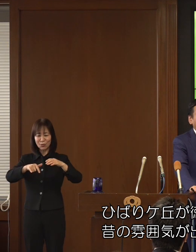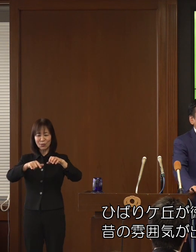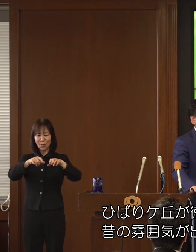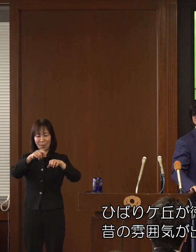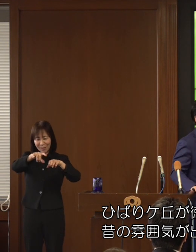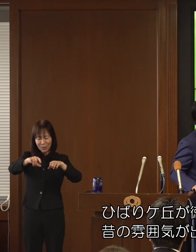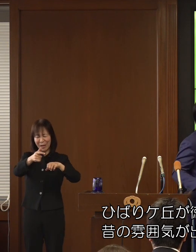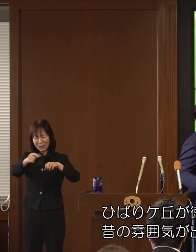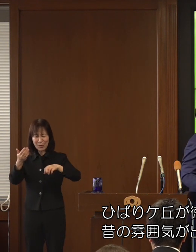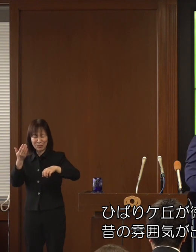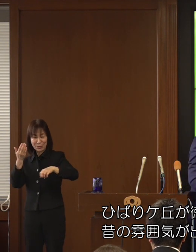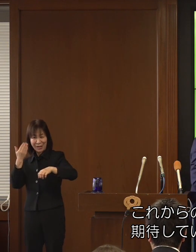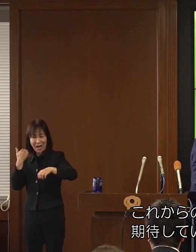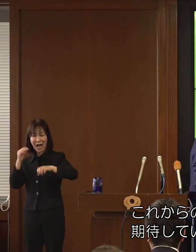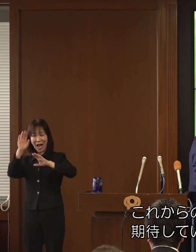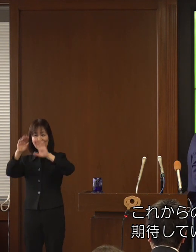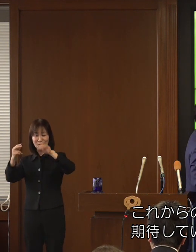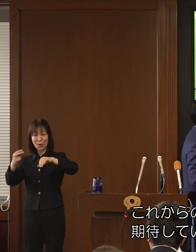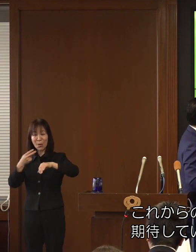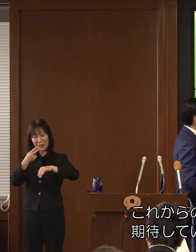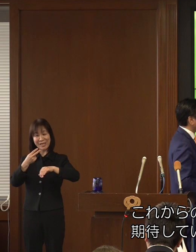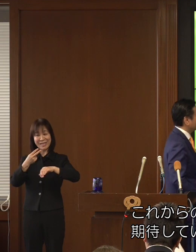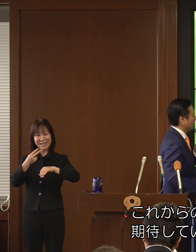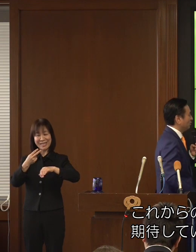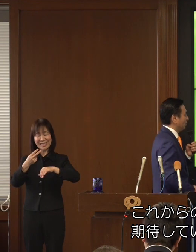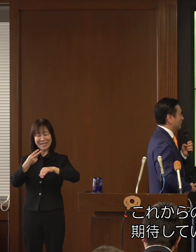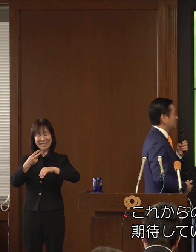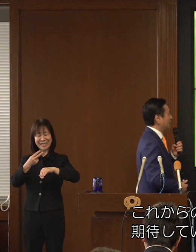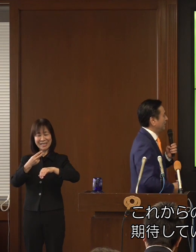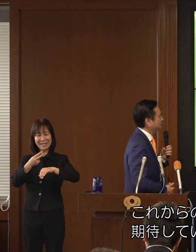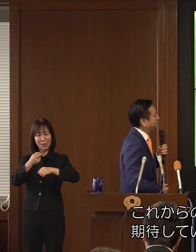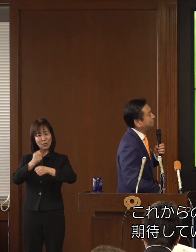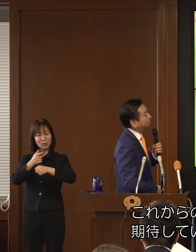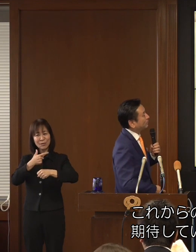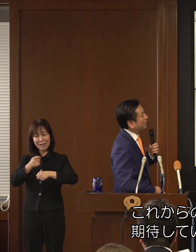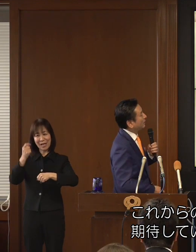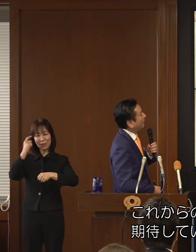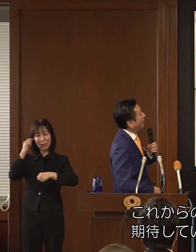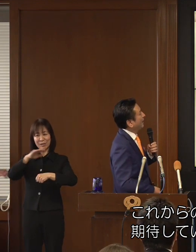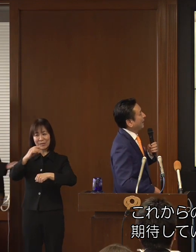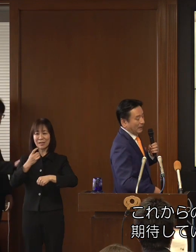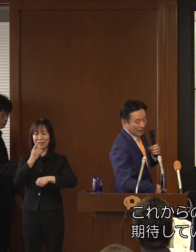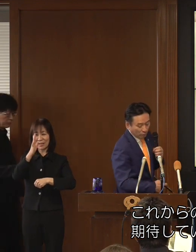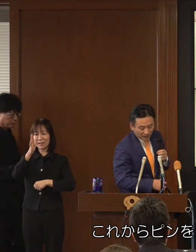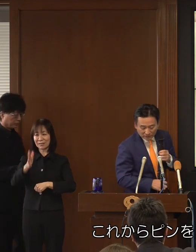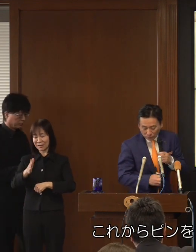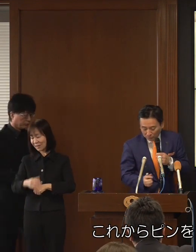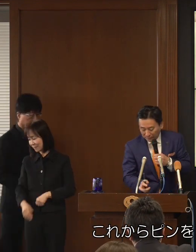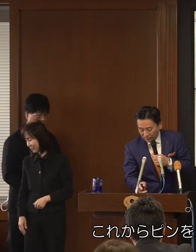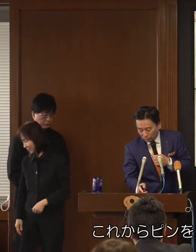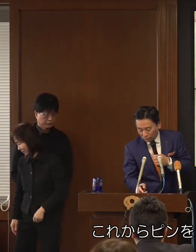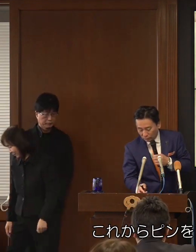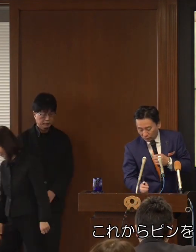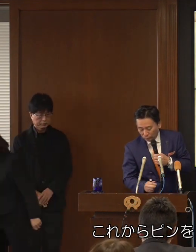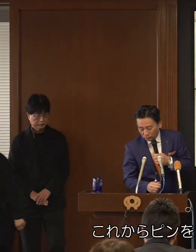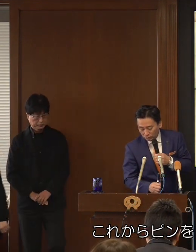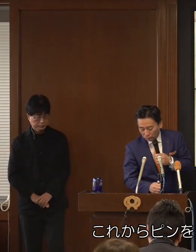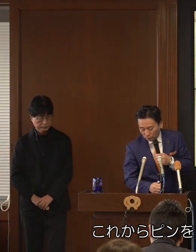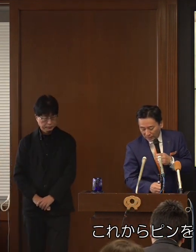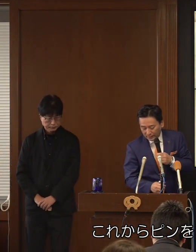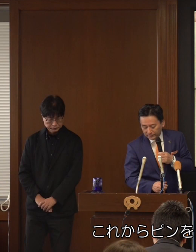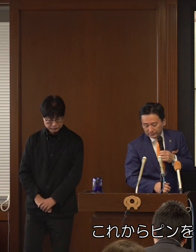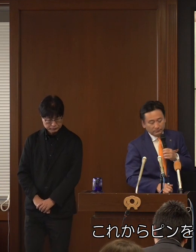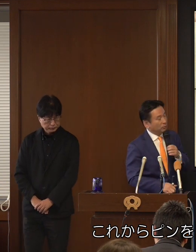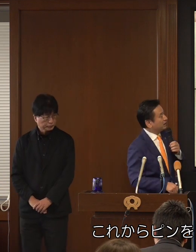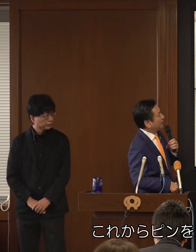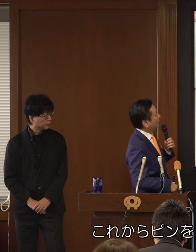が出るような形になっています。さあ、これからの上場に期待していただきたいと思います。はい。これではちょっとピンを